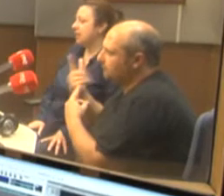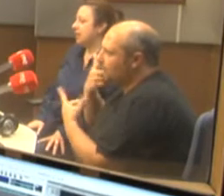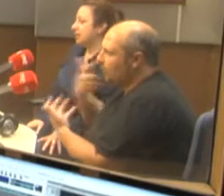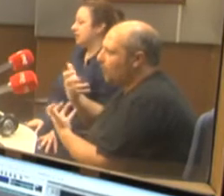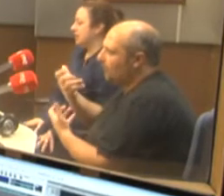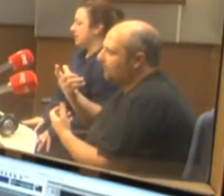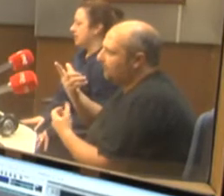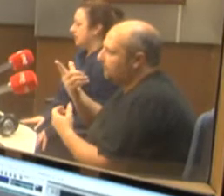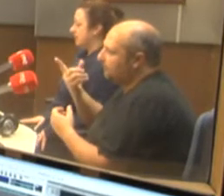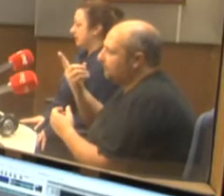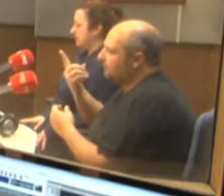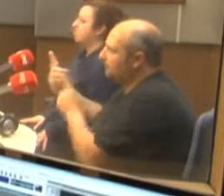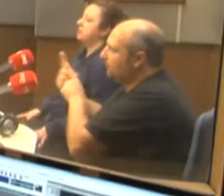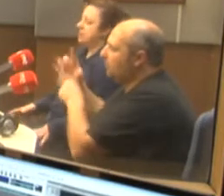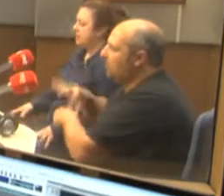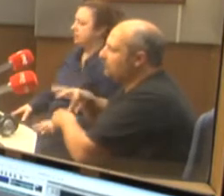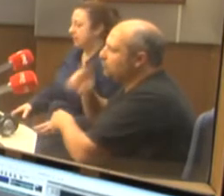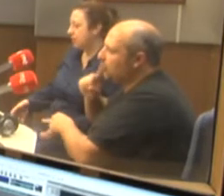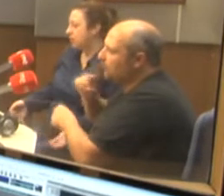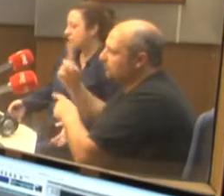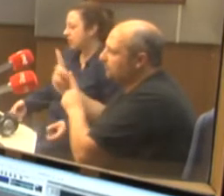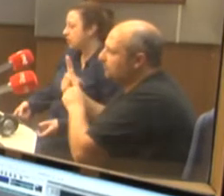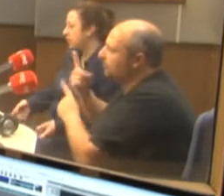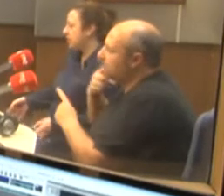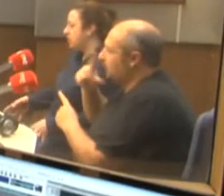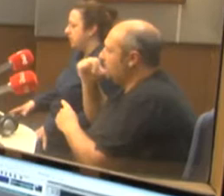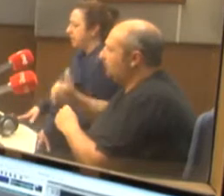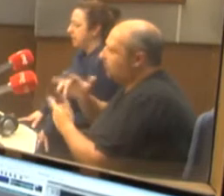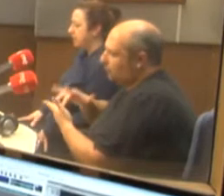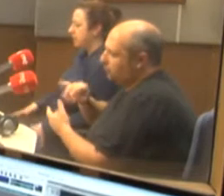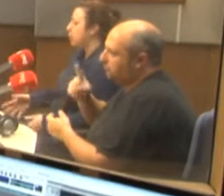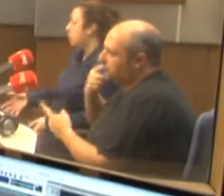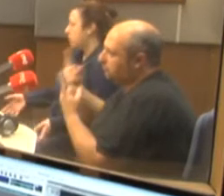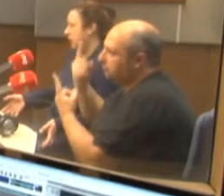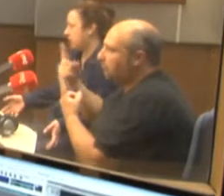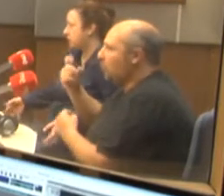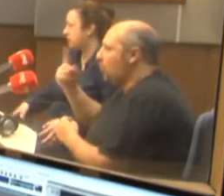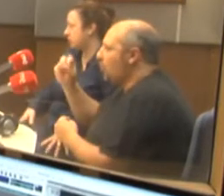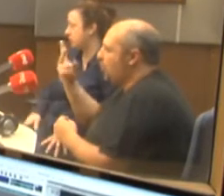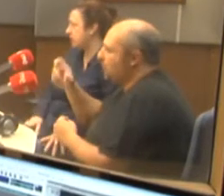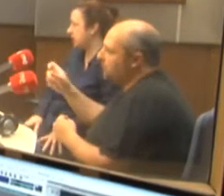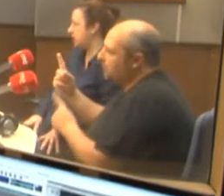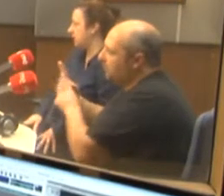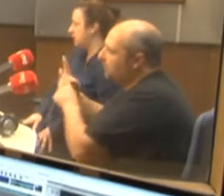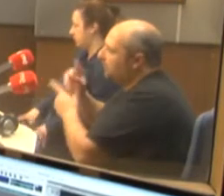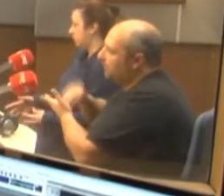con la situación de tener un paciente sordo. Sí, en los años que llevo pueden haber ido una o dos personas con